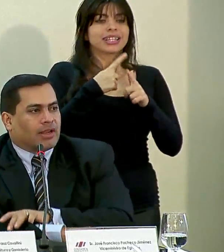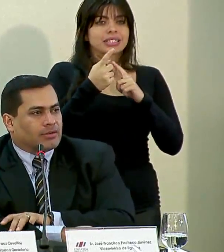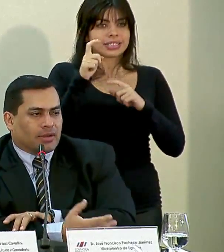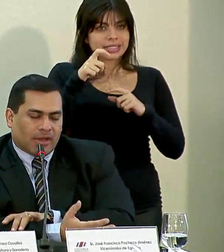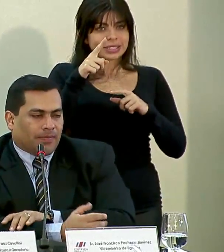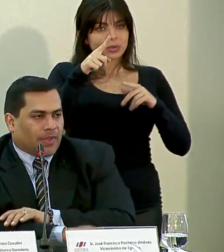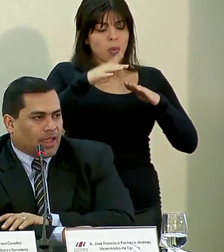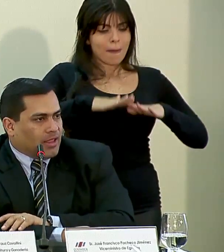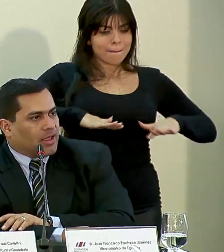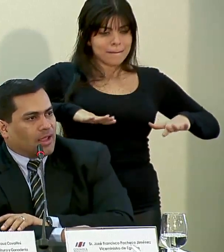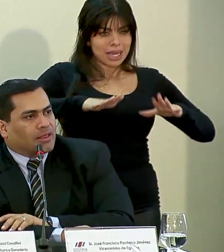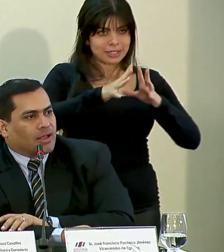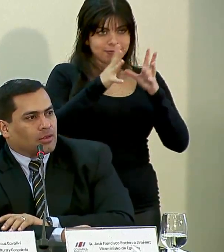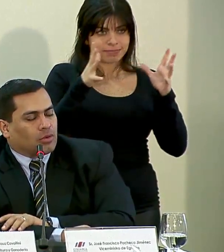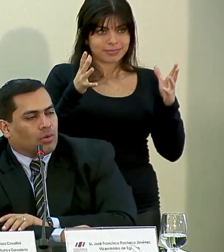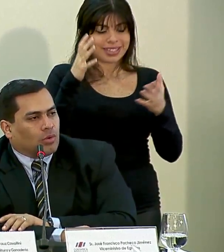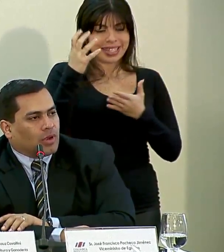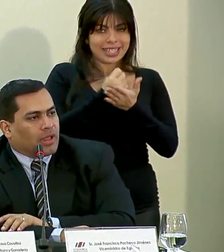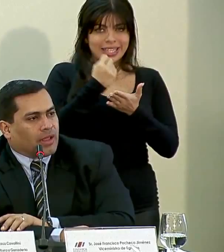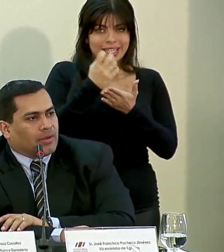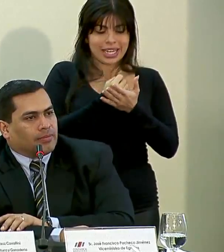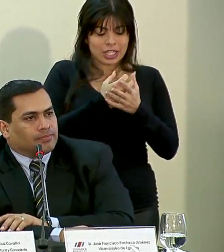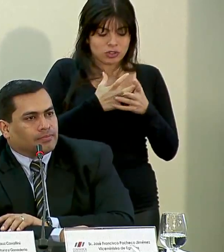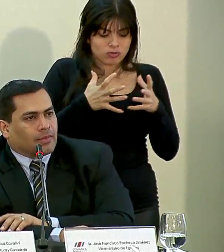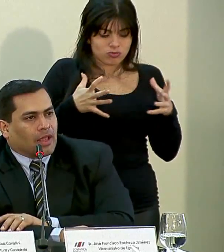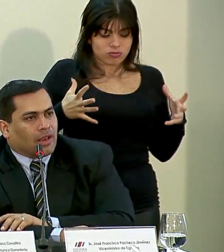mayor de ingresos. De ahí que tanto